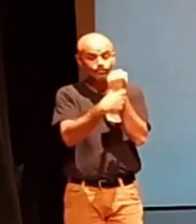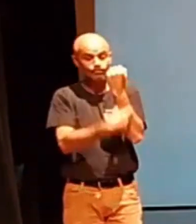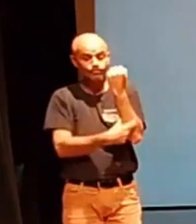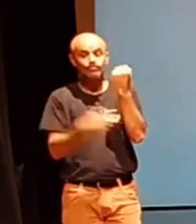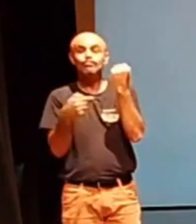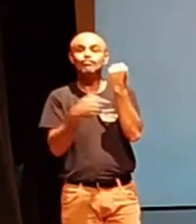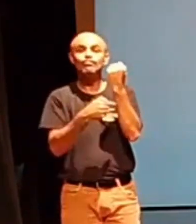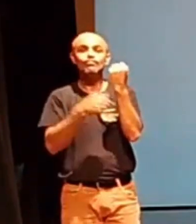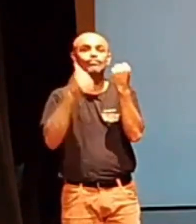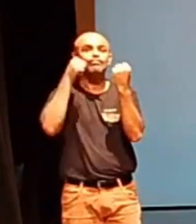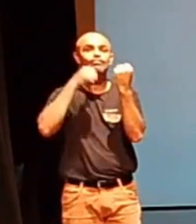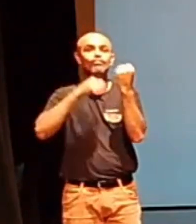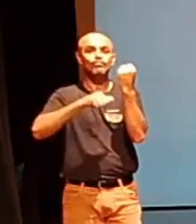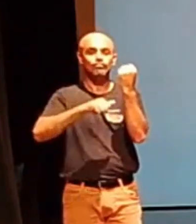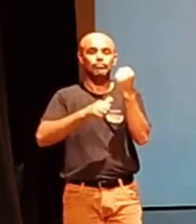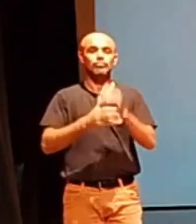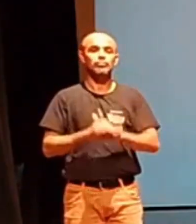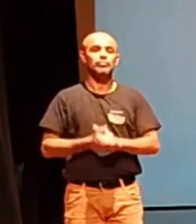mulher.